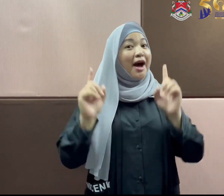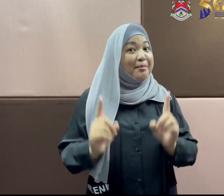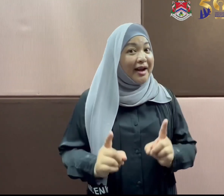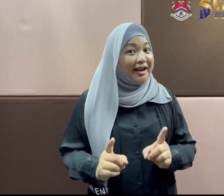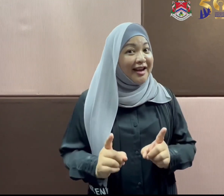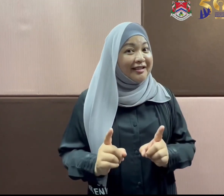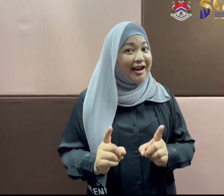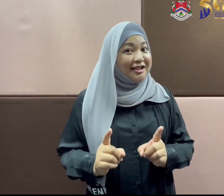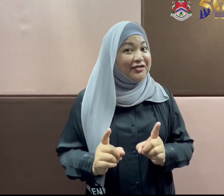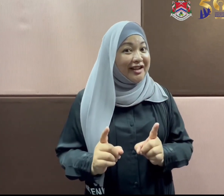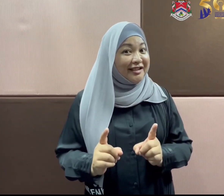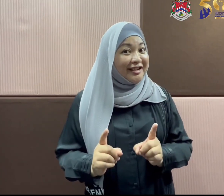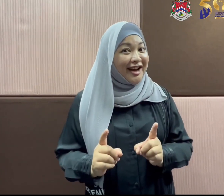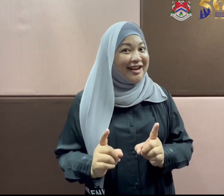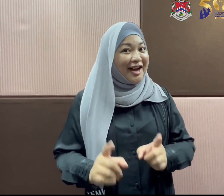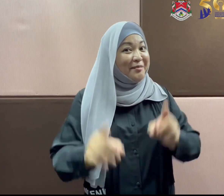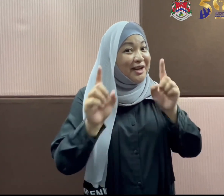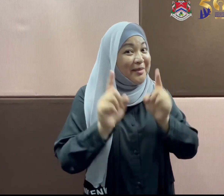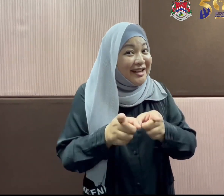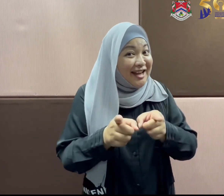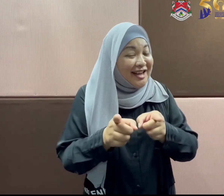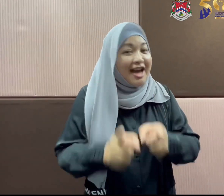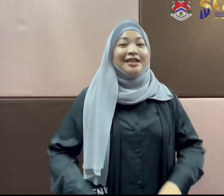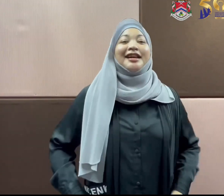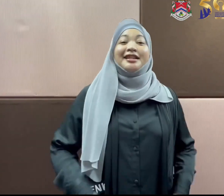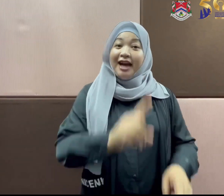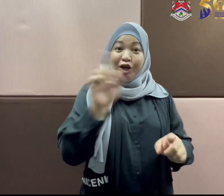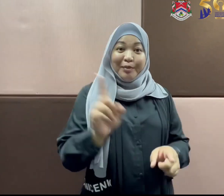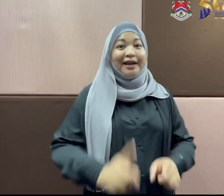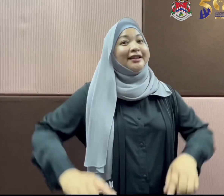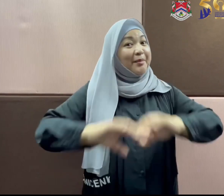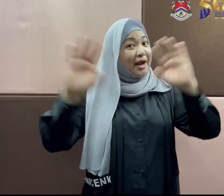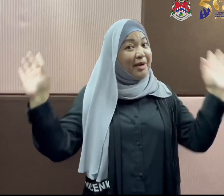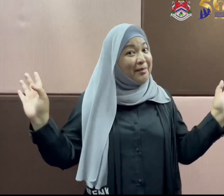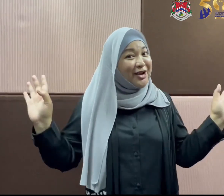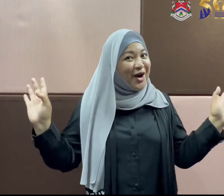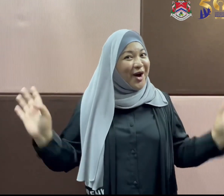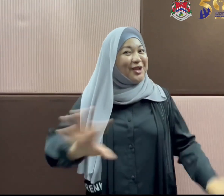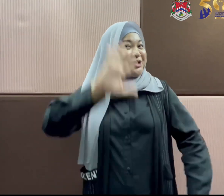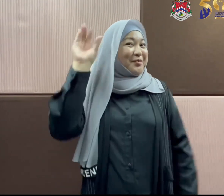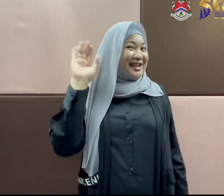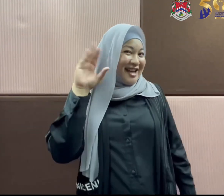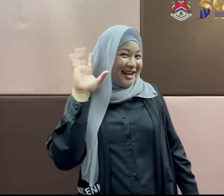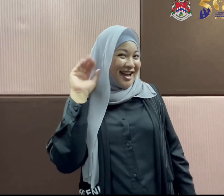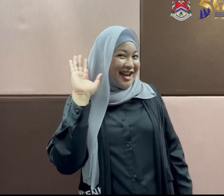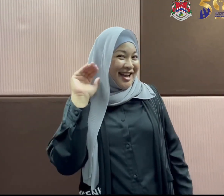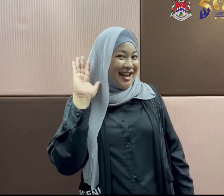ramai lagi artis-artis veteran yang akan menemani anda. Jadi jangan lupa datang beramai-ramai, all. Jumpa di sana.